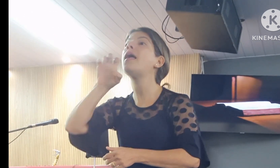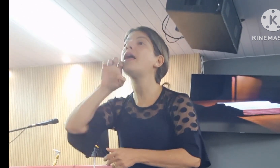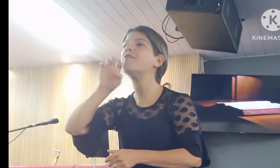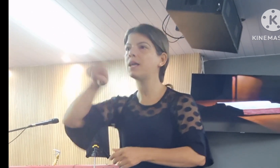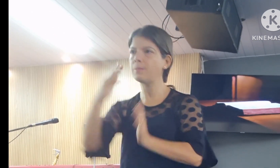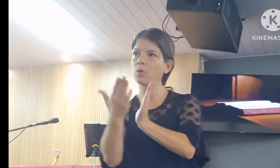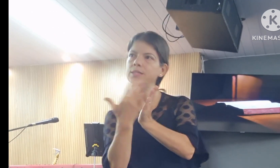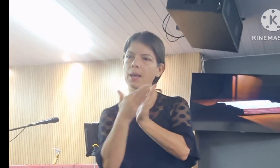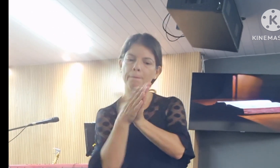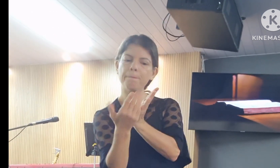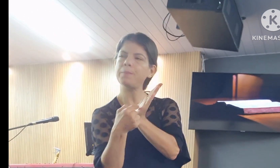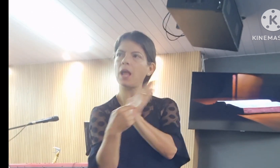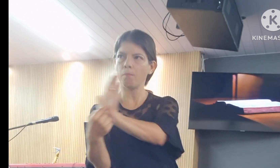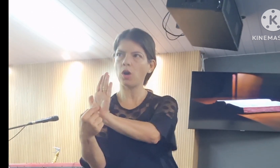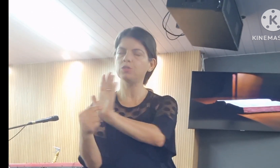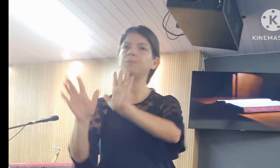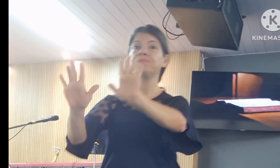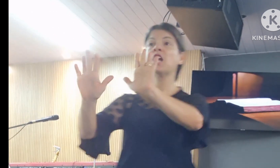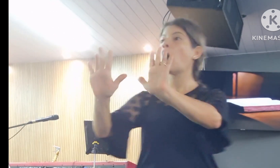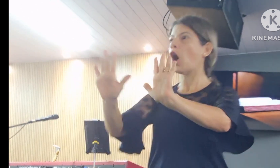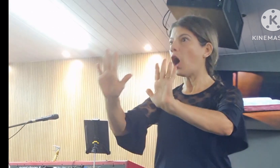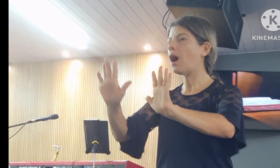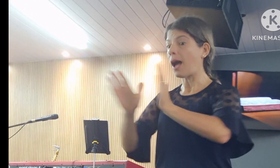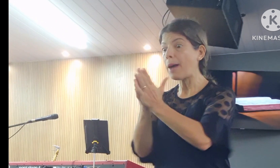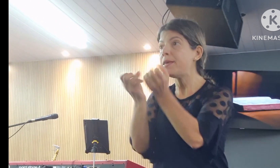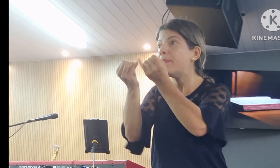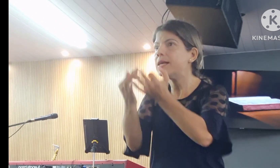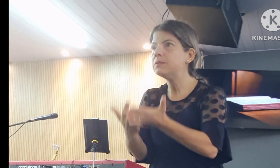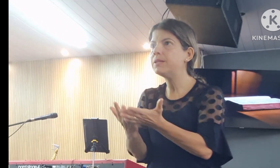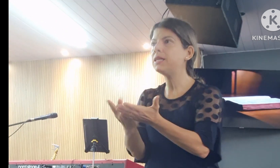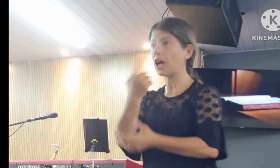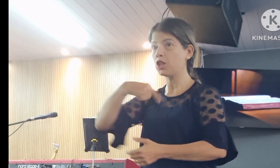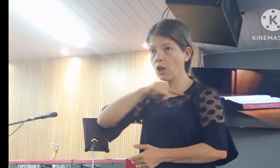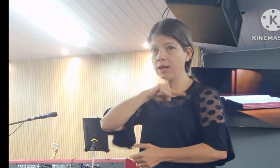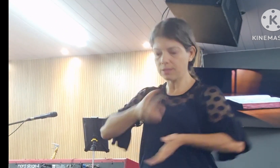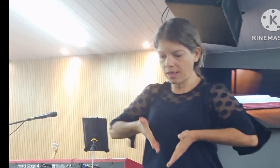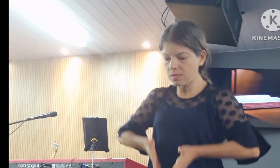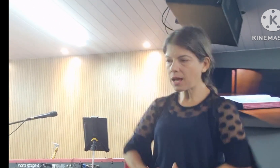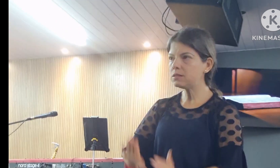Romanos 6,23 diz: porque o salário do pecado é a morte.